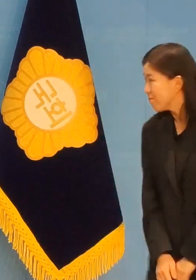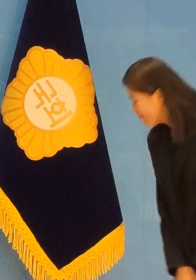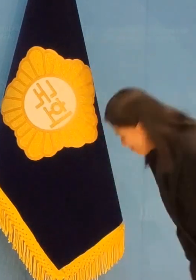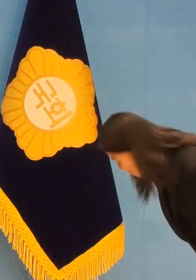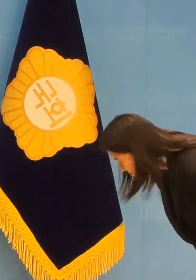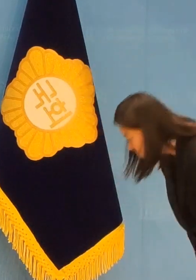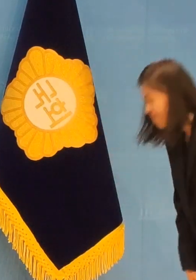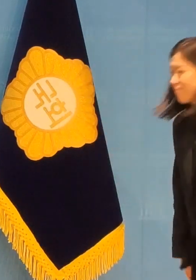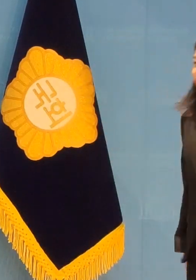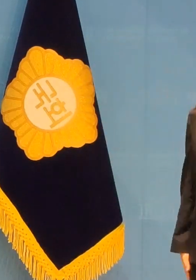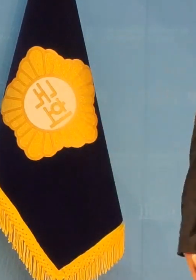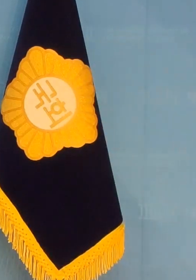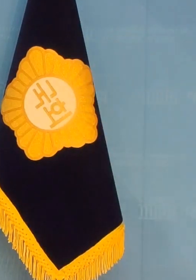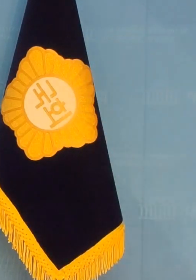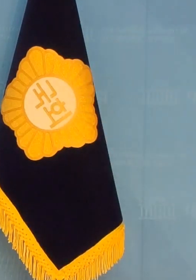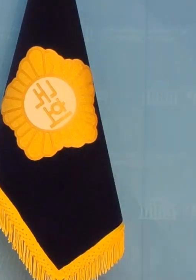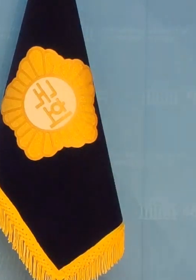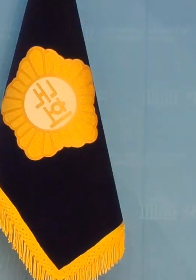수고하셨습니다.